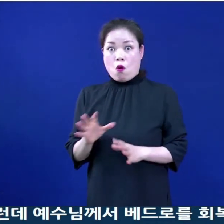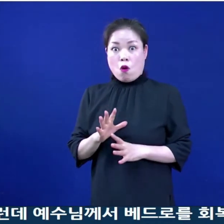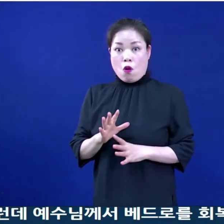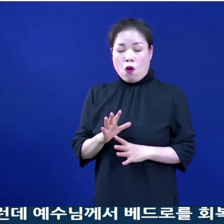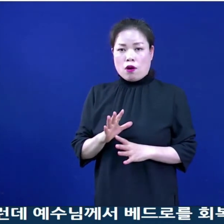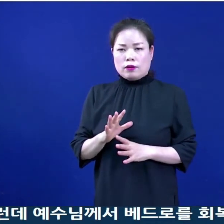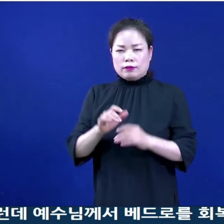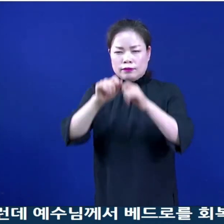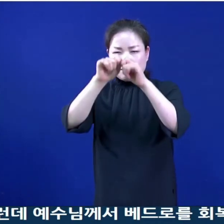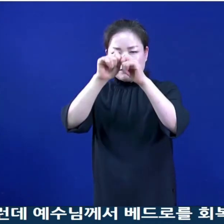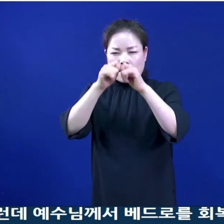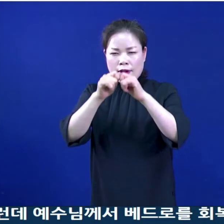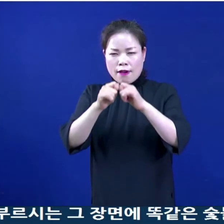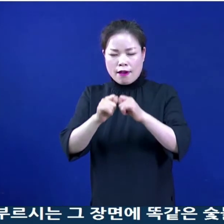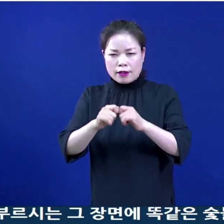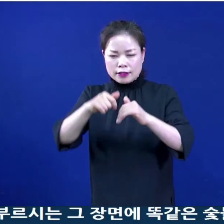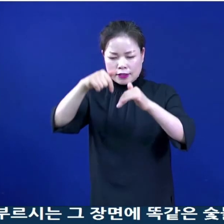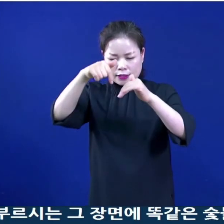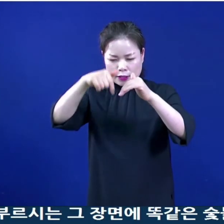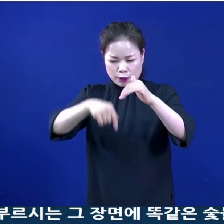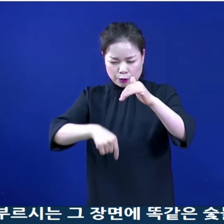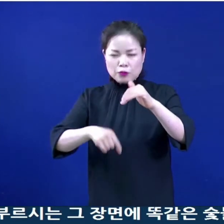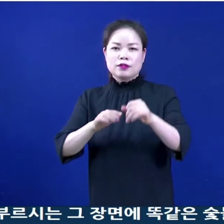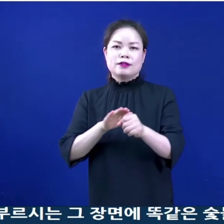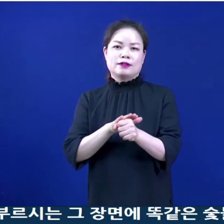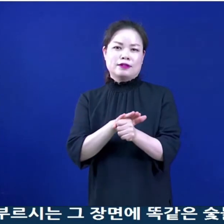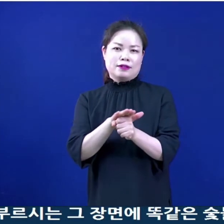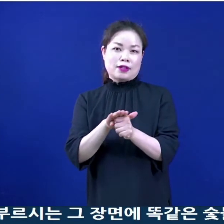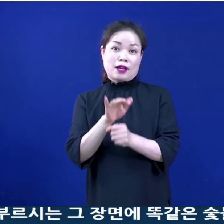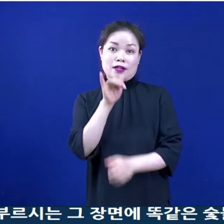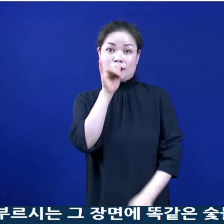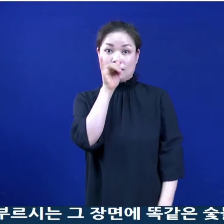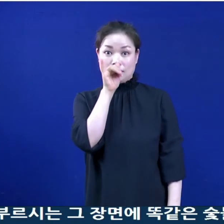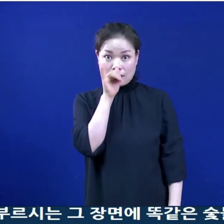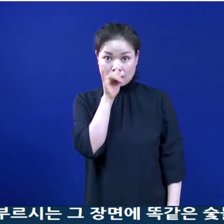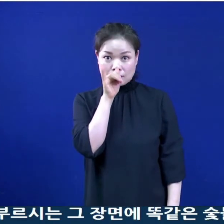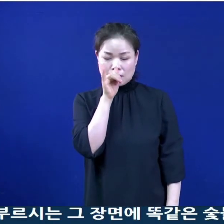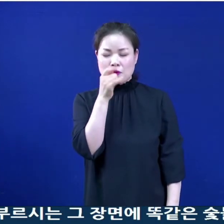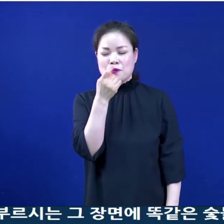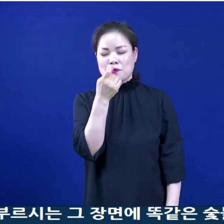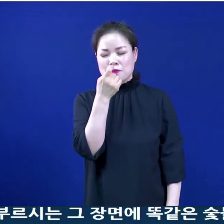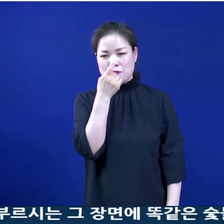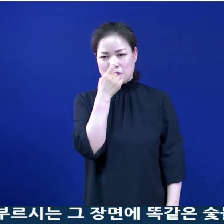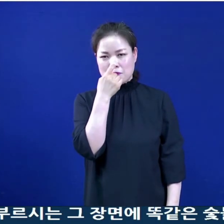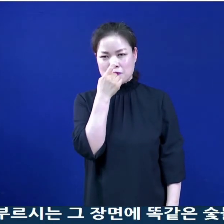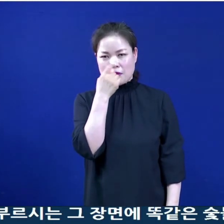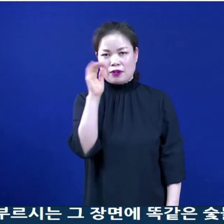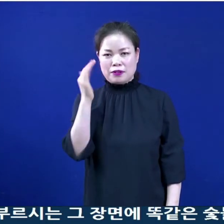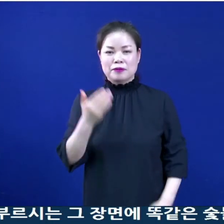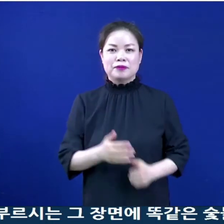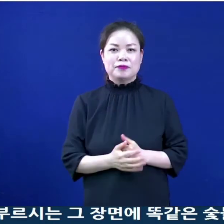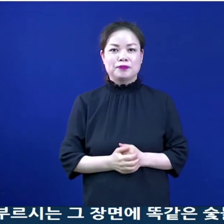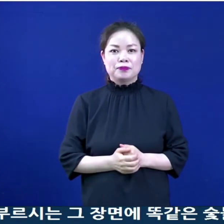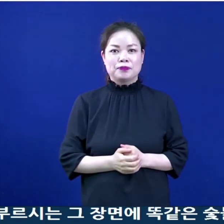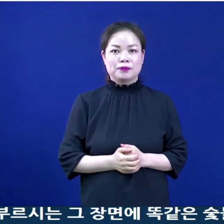놀랍도록 세밀하며 깊은 사랑이 담겨 있다는 사실을 배울 수 있게 되는